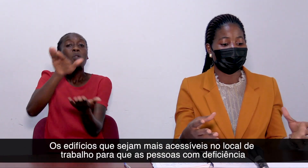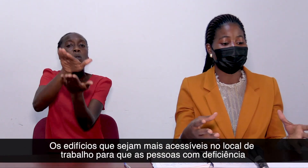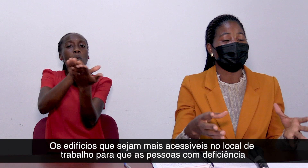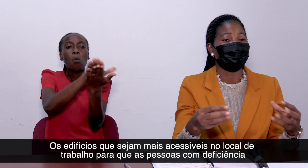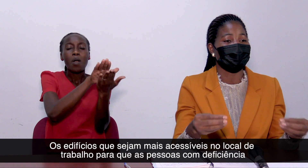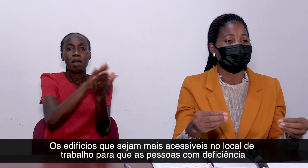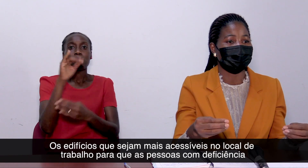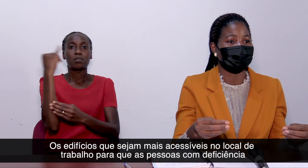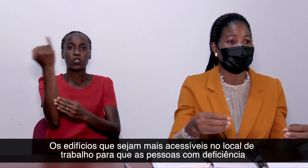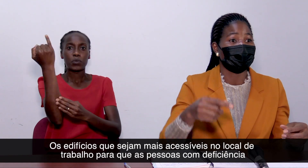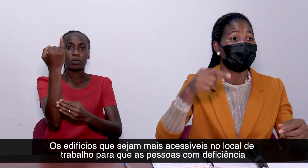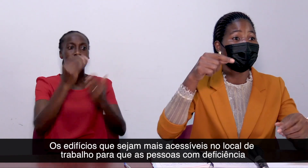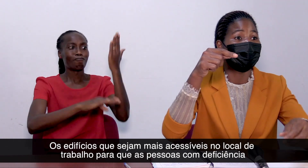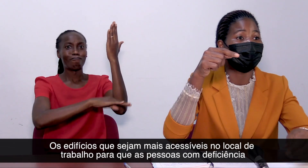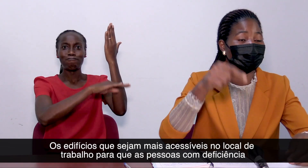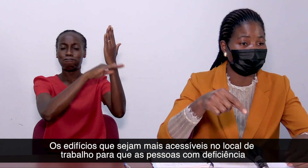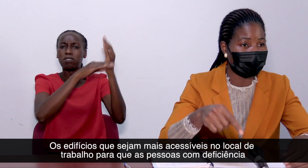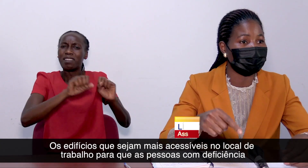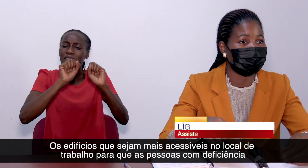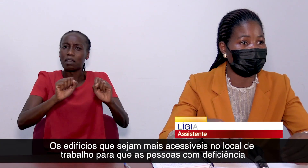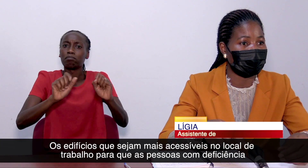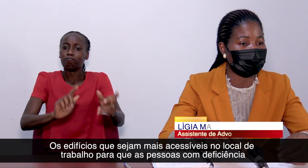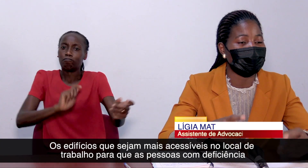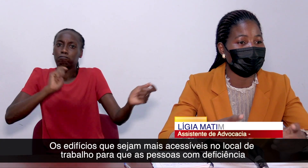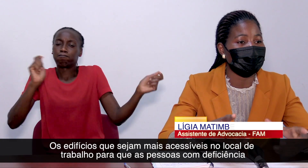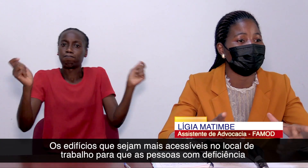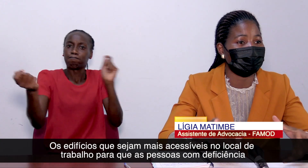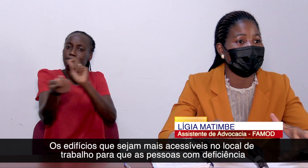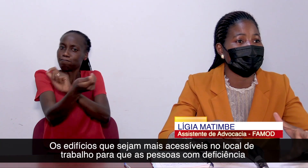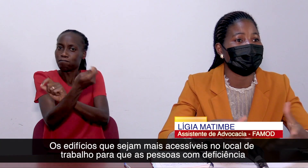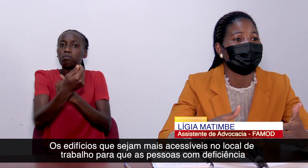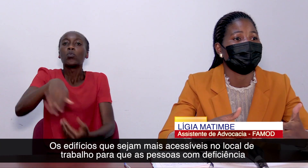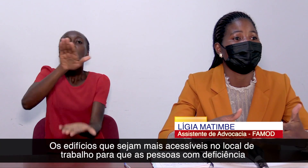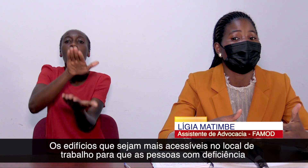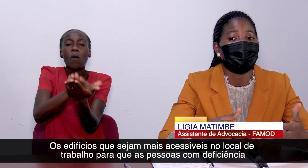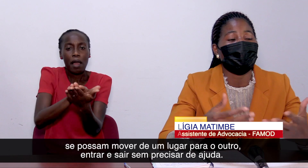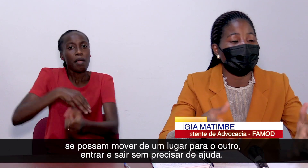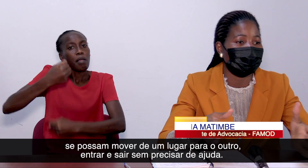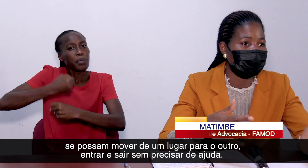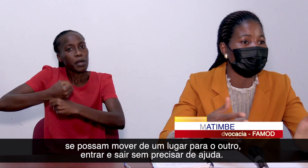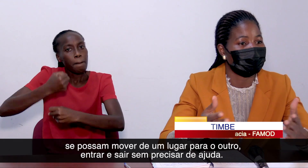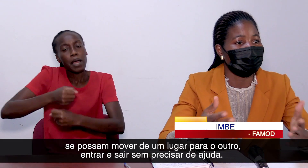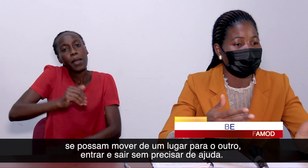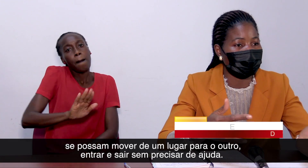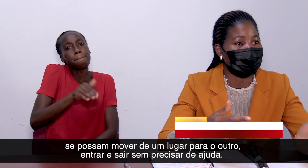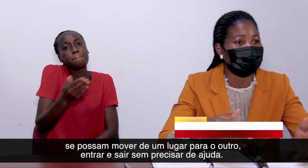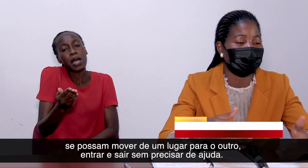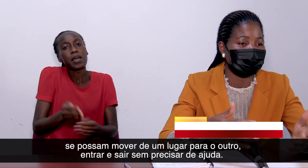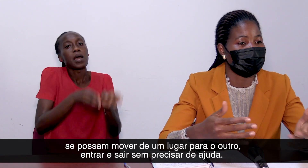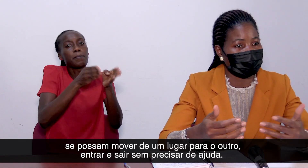que sejam mais acessíveis no local de trabalho para as pessoas com deficiência possam mover-se de um lado para o outro, entrar e